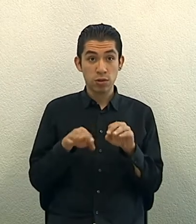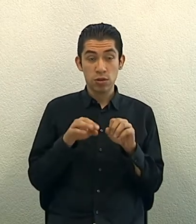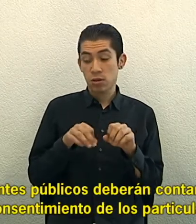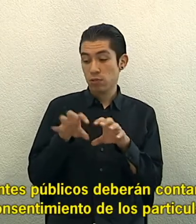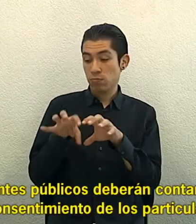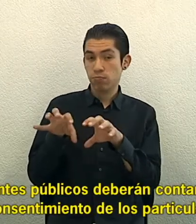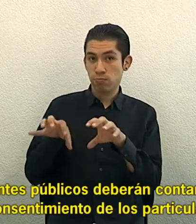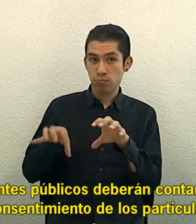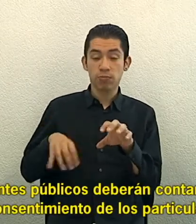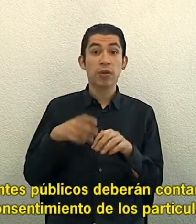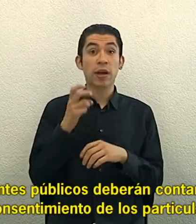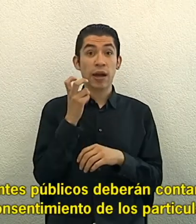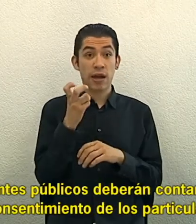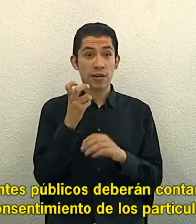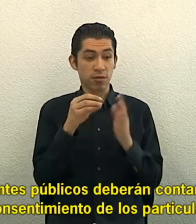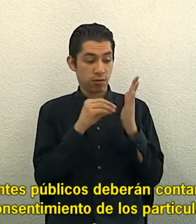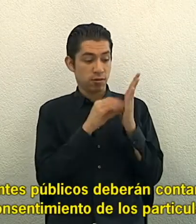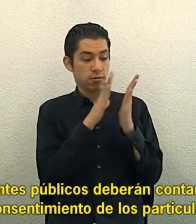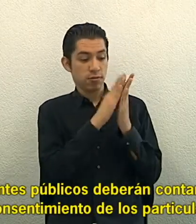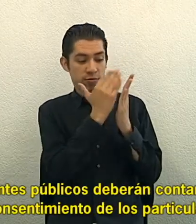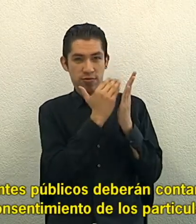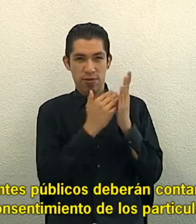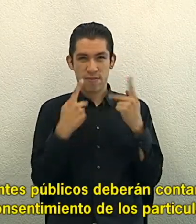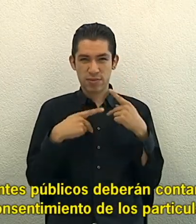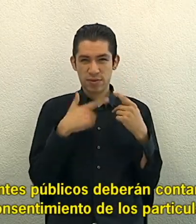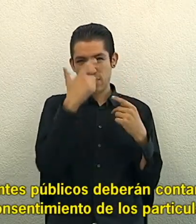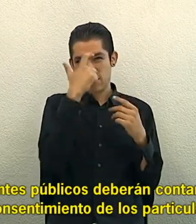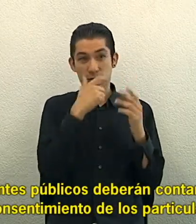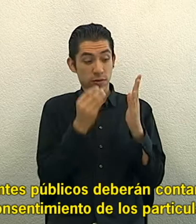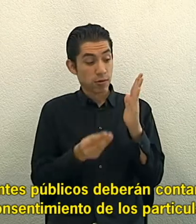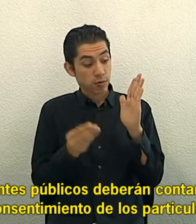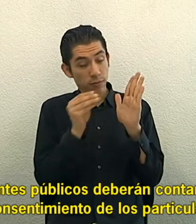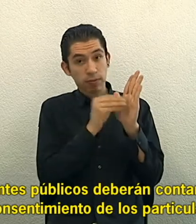los entes públicos deberán contar con el consentimiento de los particulares